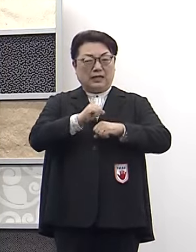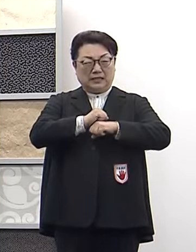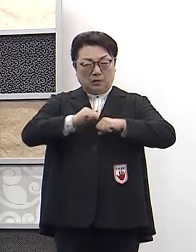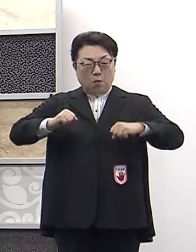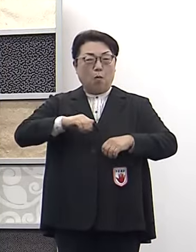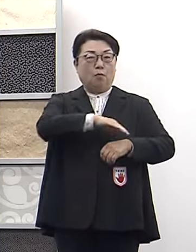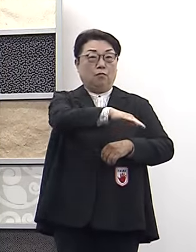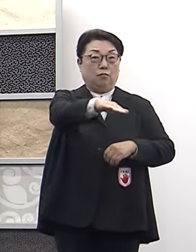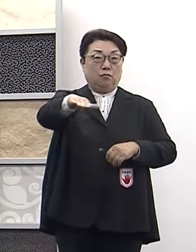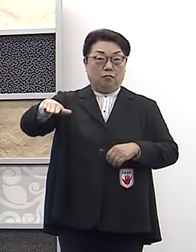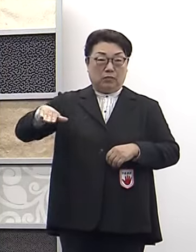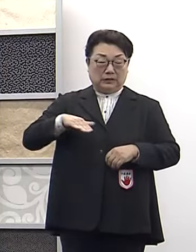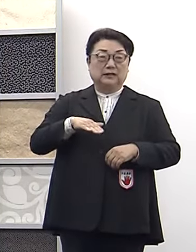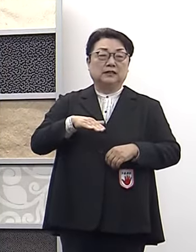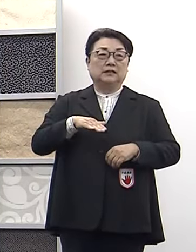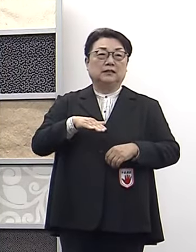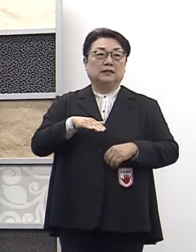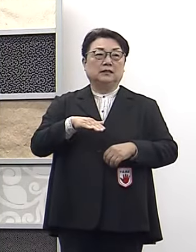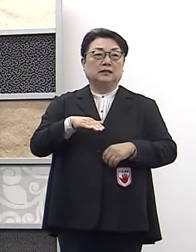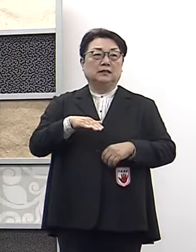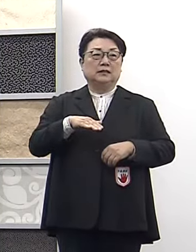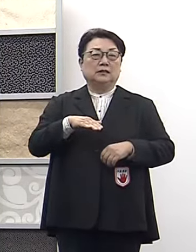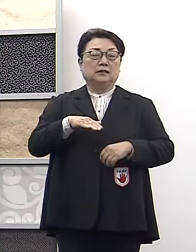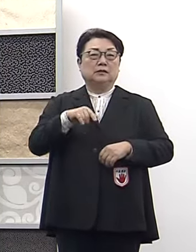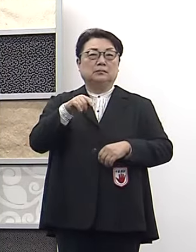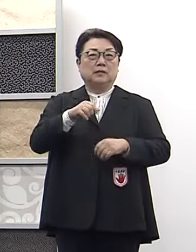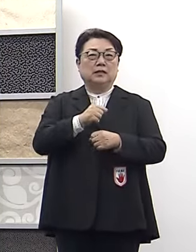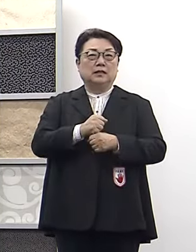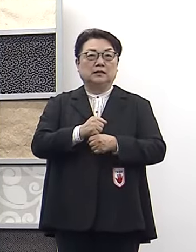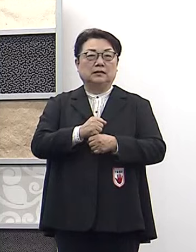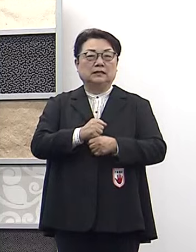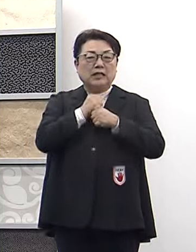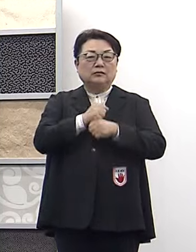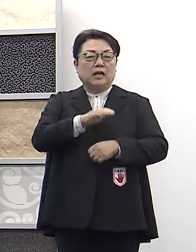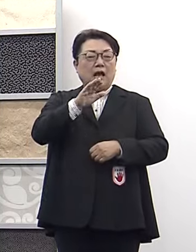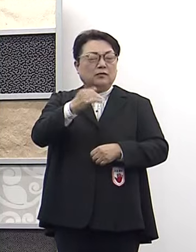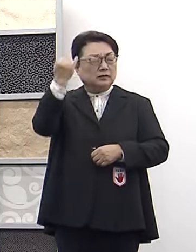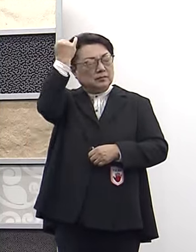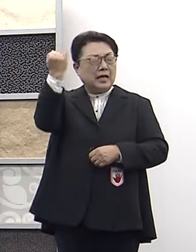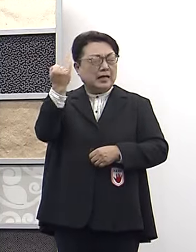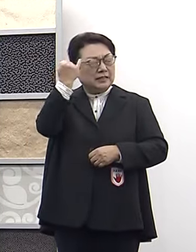つ、自殺の、イメージといったらいいんですかね、